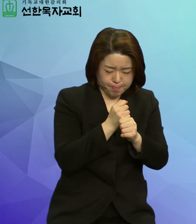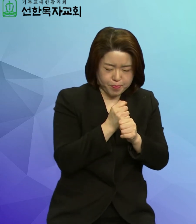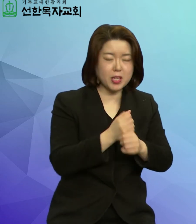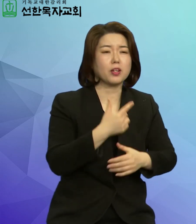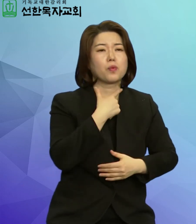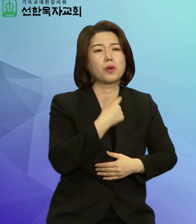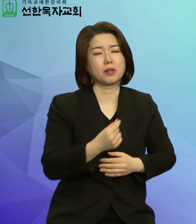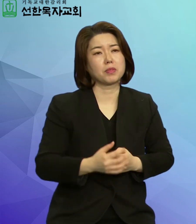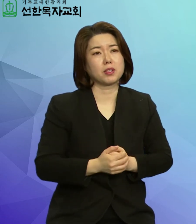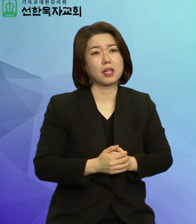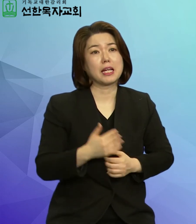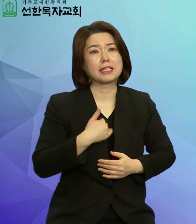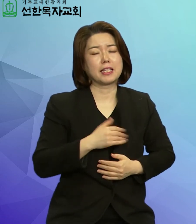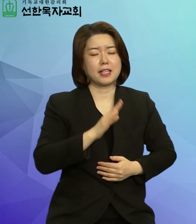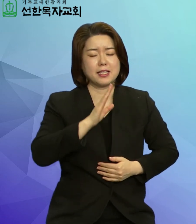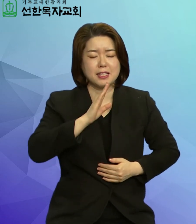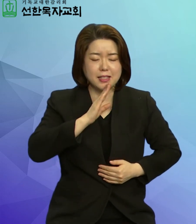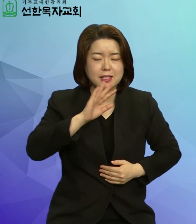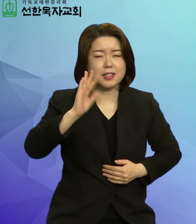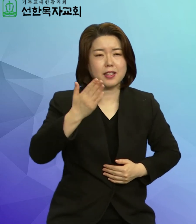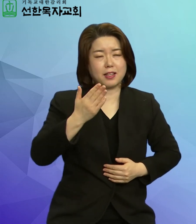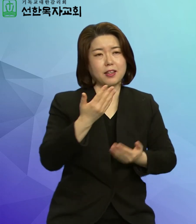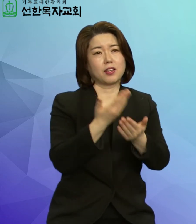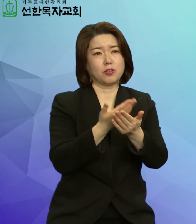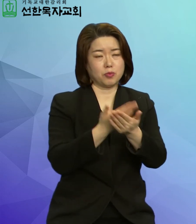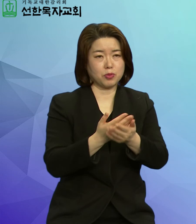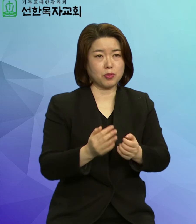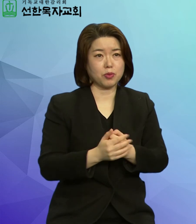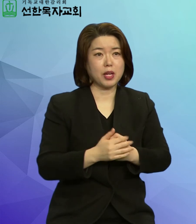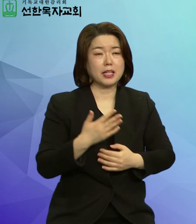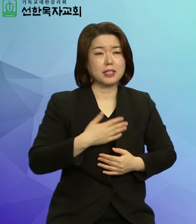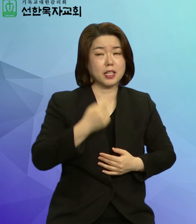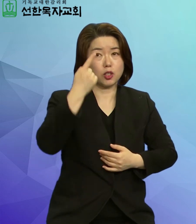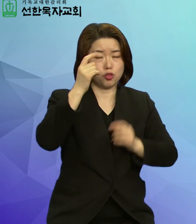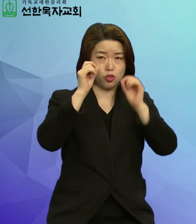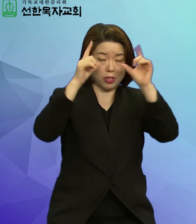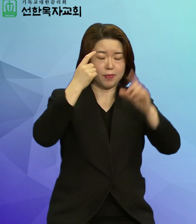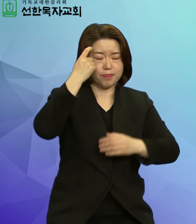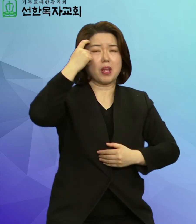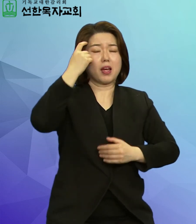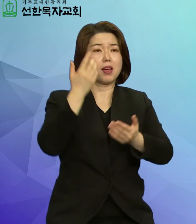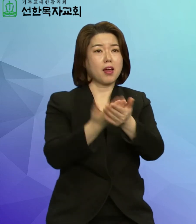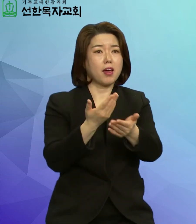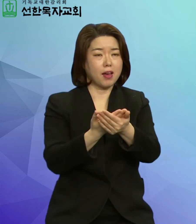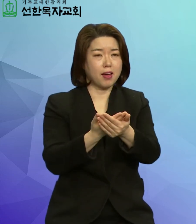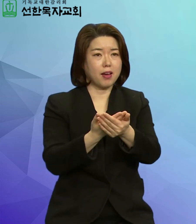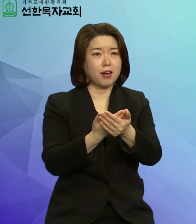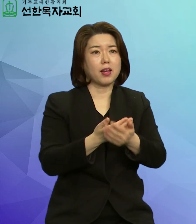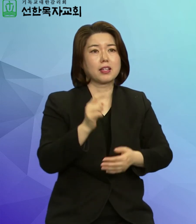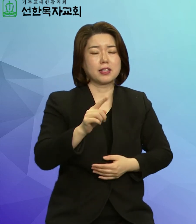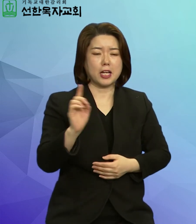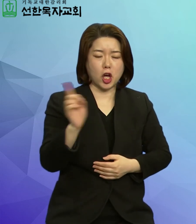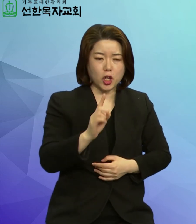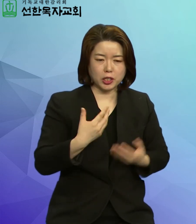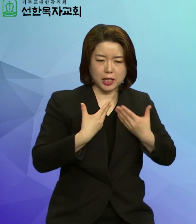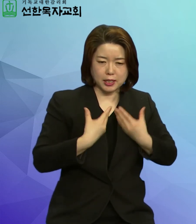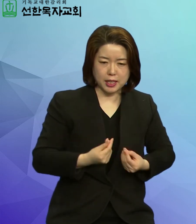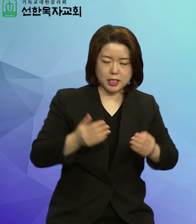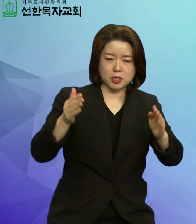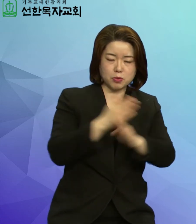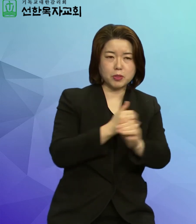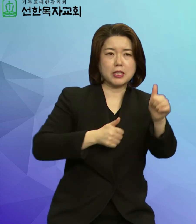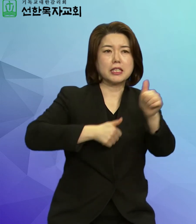말씀을 붙잡기를 원합니다. 제게 실제가 되기를 원합니다. 제 눈을 열어주시기 원합니다. 제가